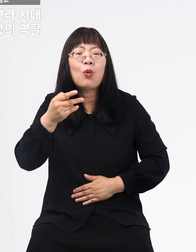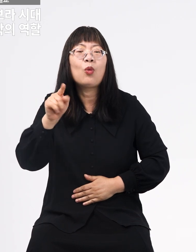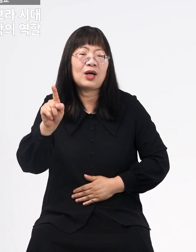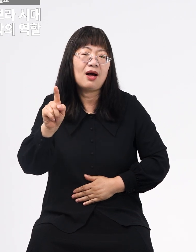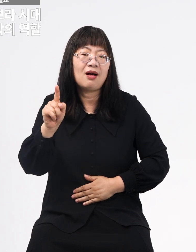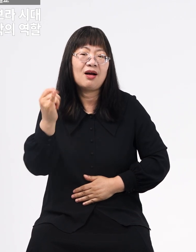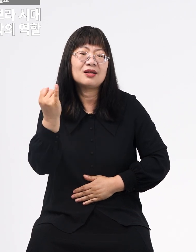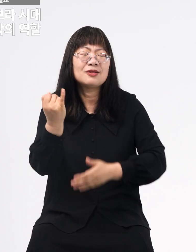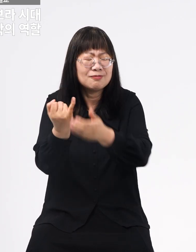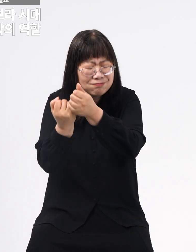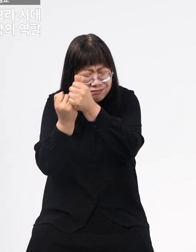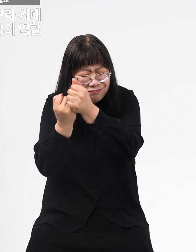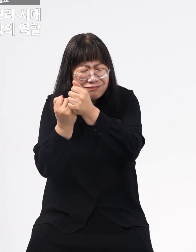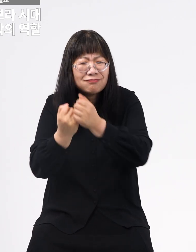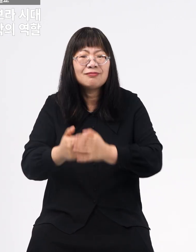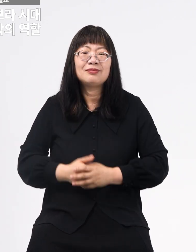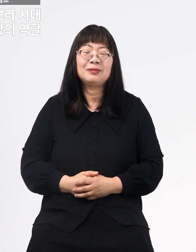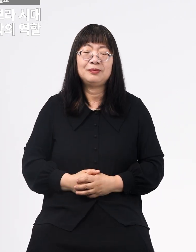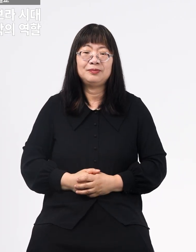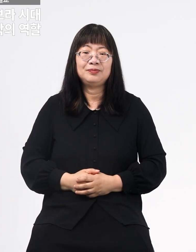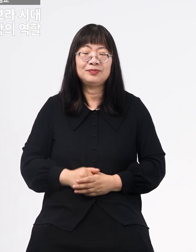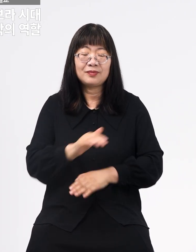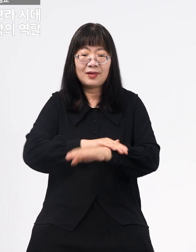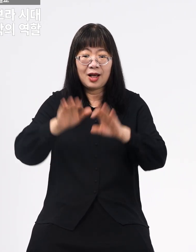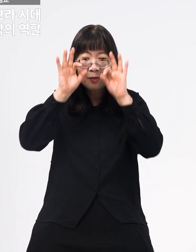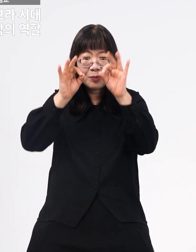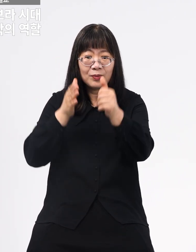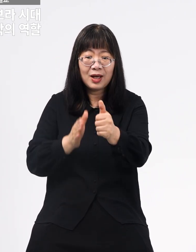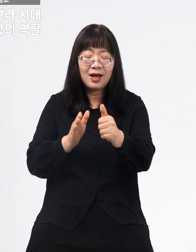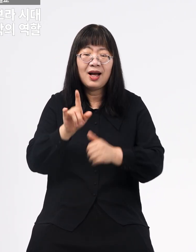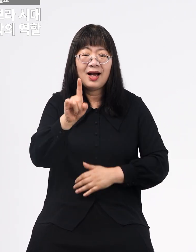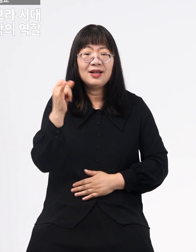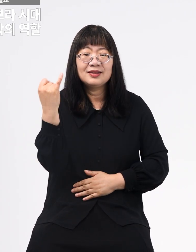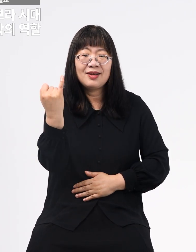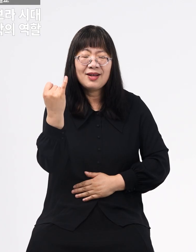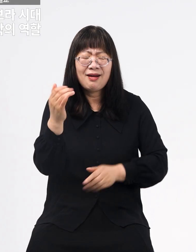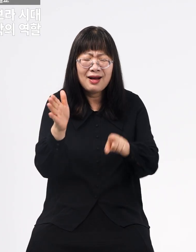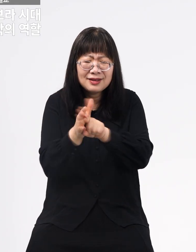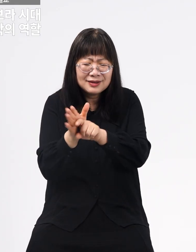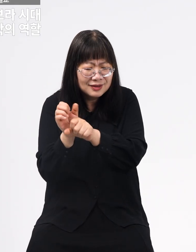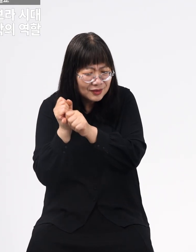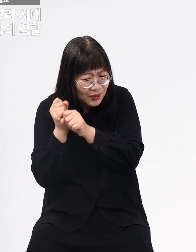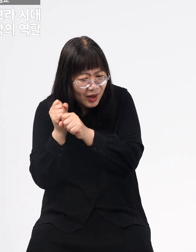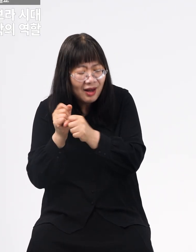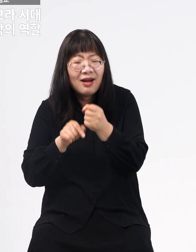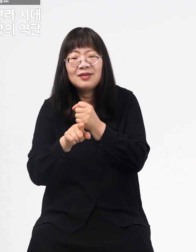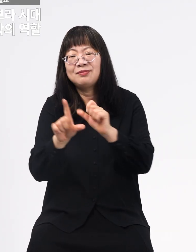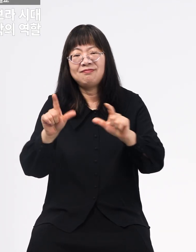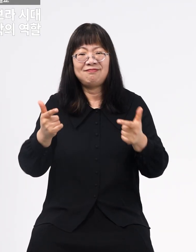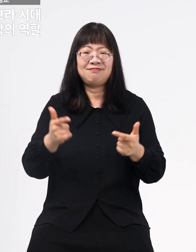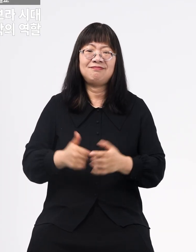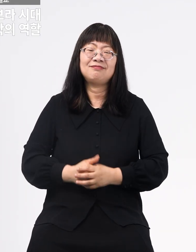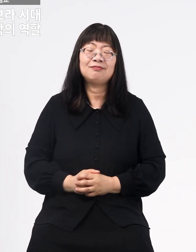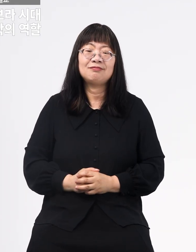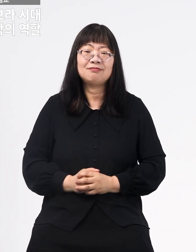보세요. 이게 단순히 한 여인을 의존한다는 그런 의미가 아니에요.